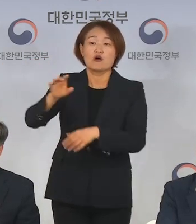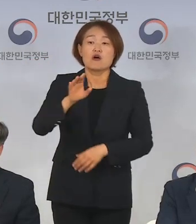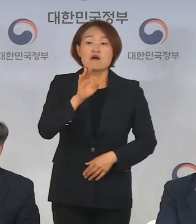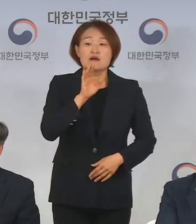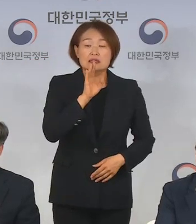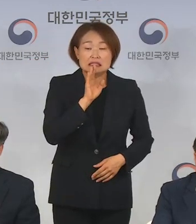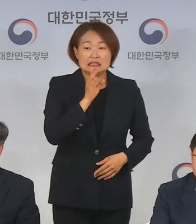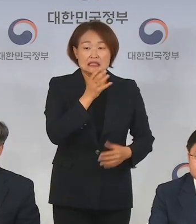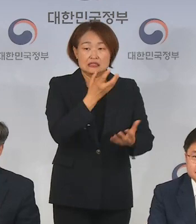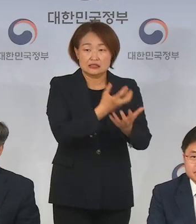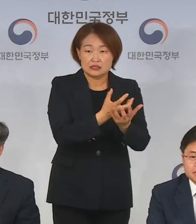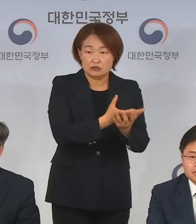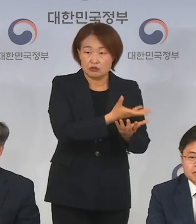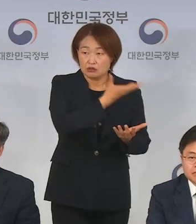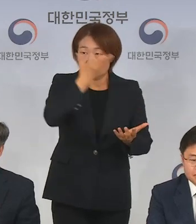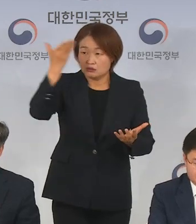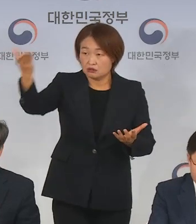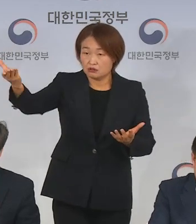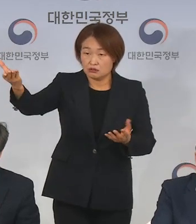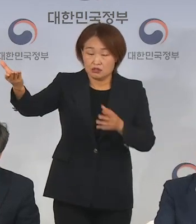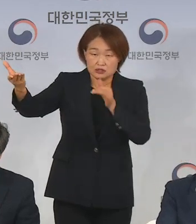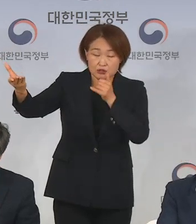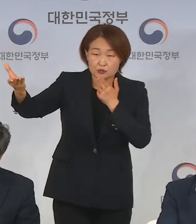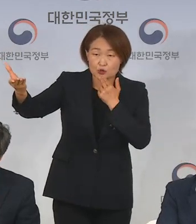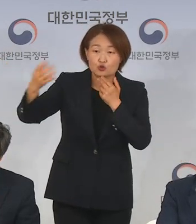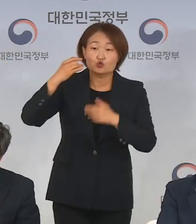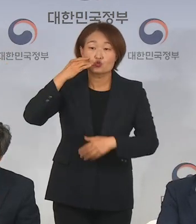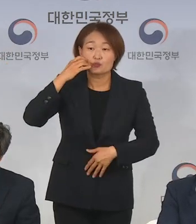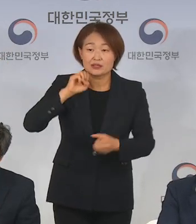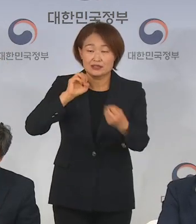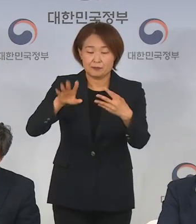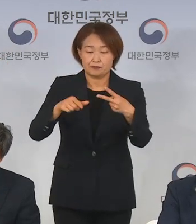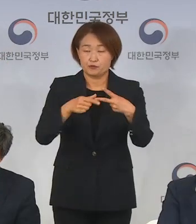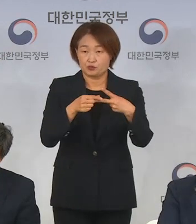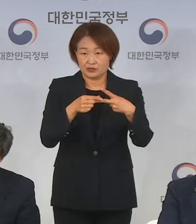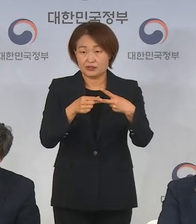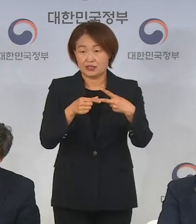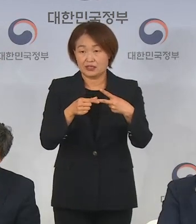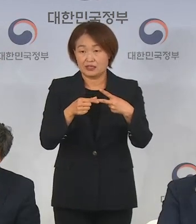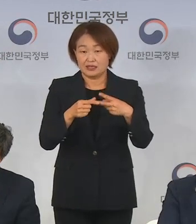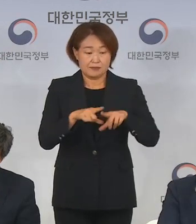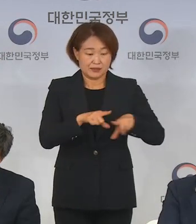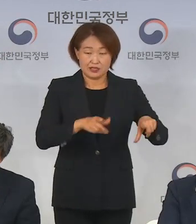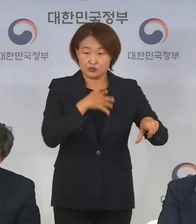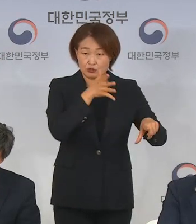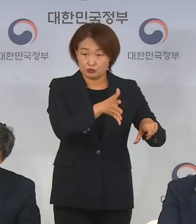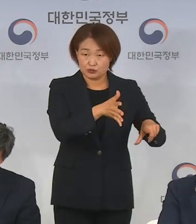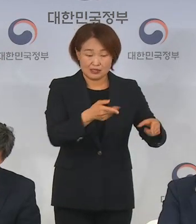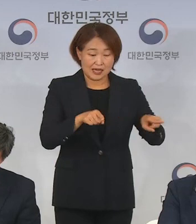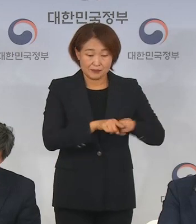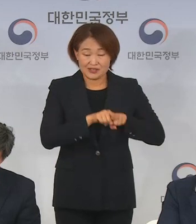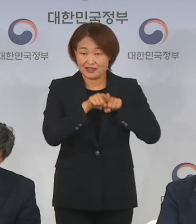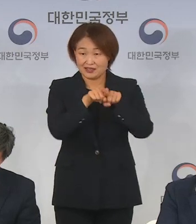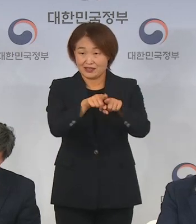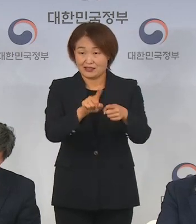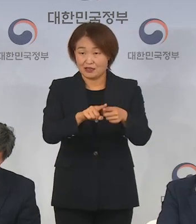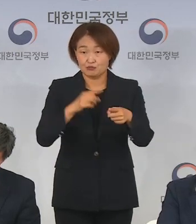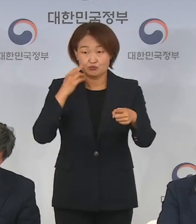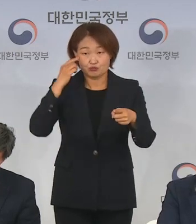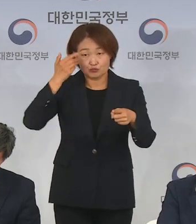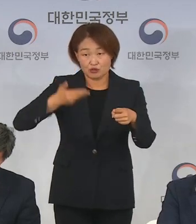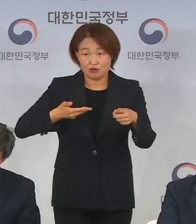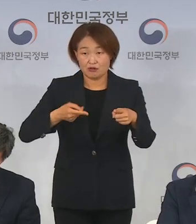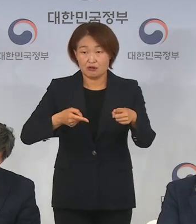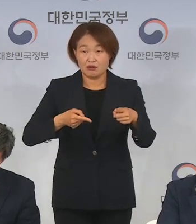원데이터를 제공했는지 안 했는지 아시는 대로 말씀해 주시고요. 두 번째는 민간 전문가 동행 여부인데요.